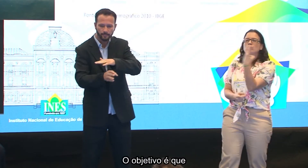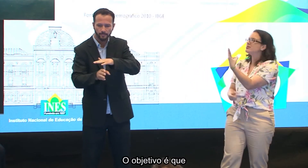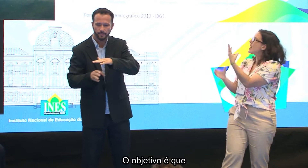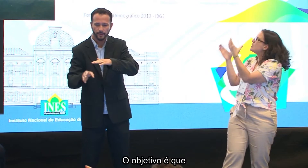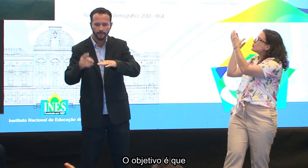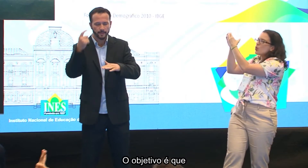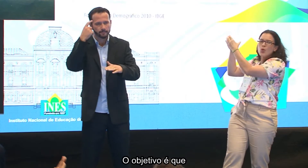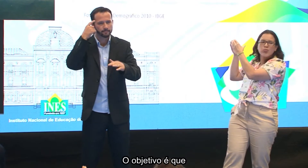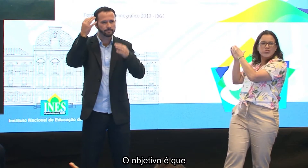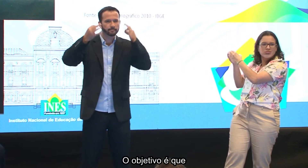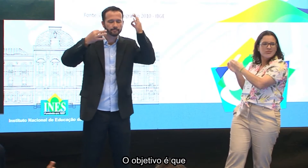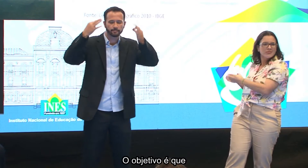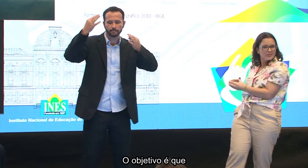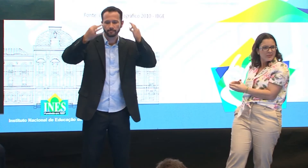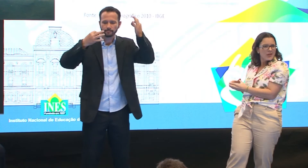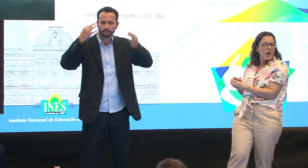O objetivo é que